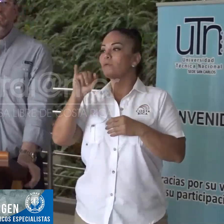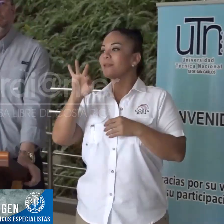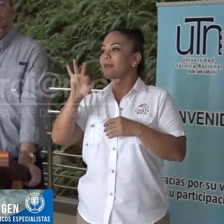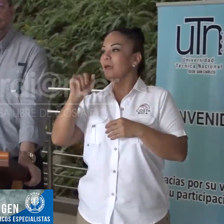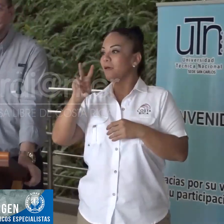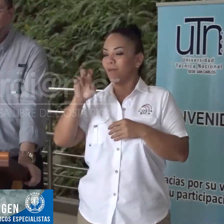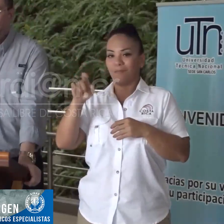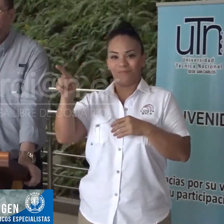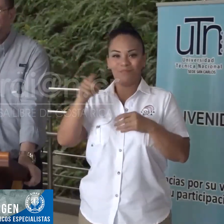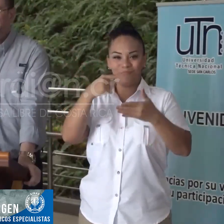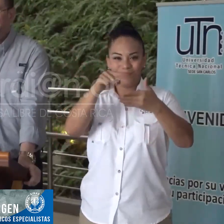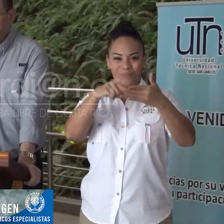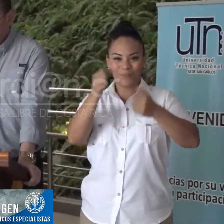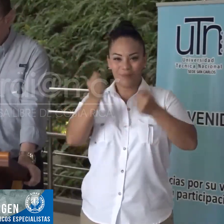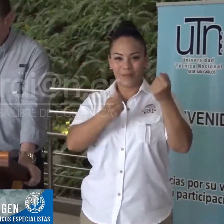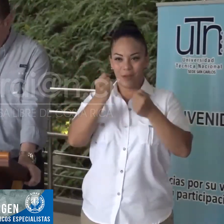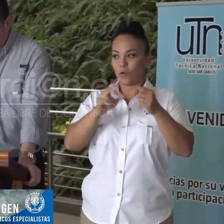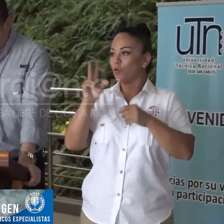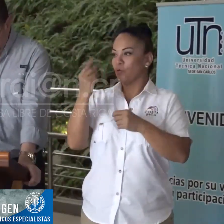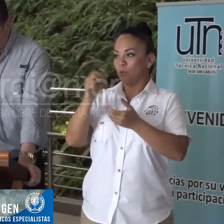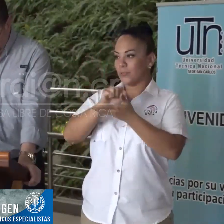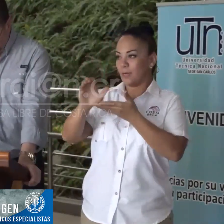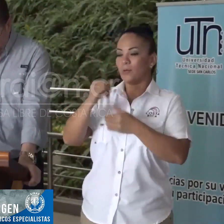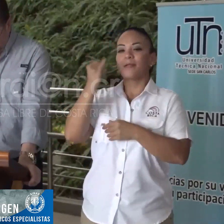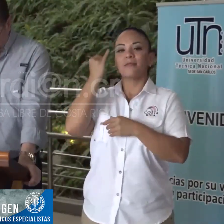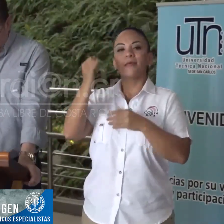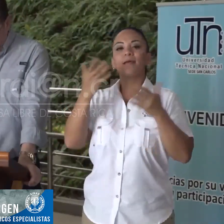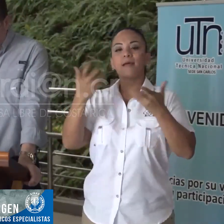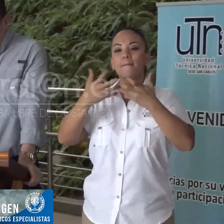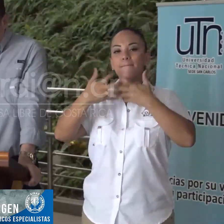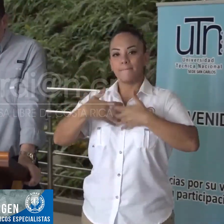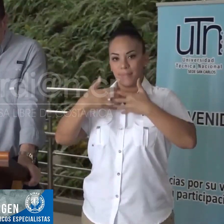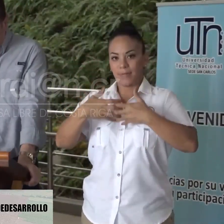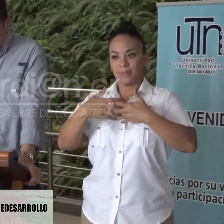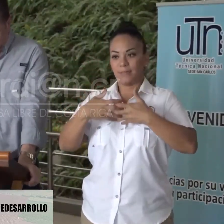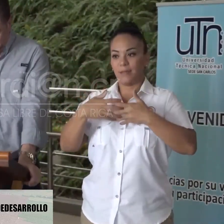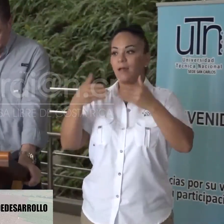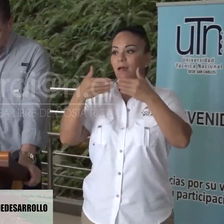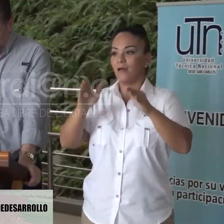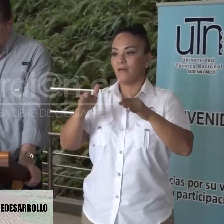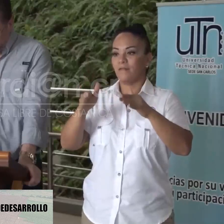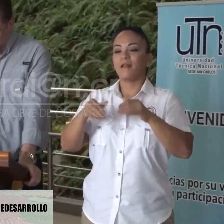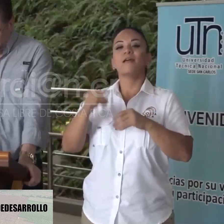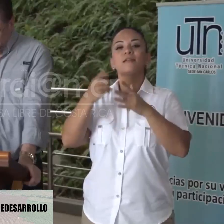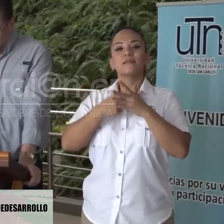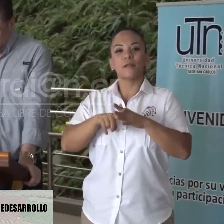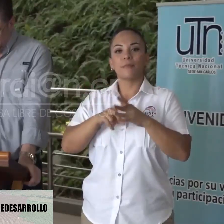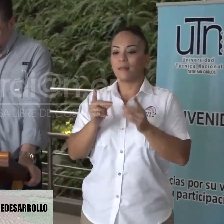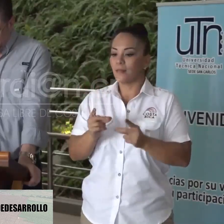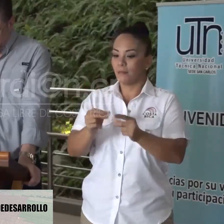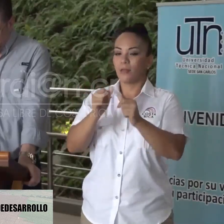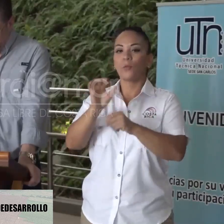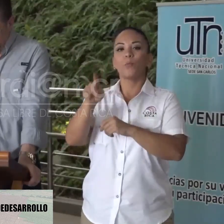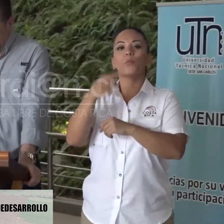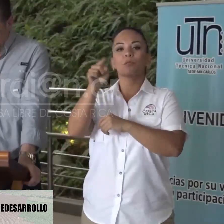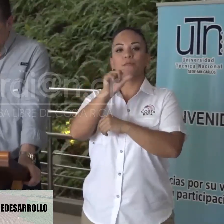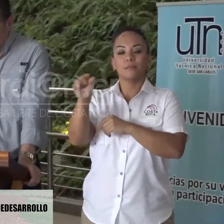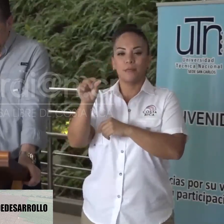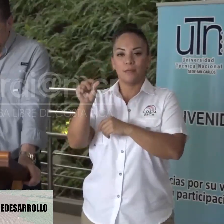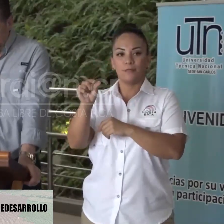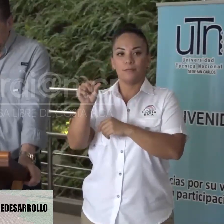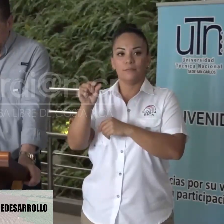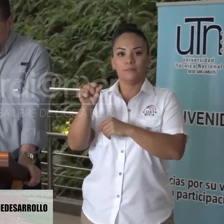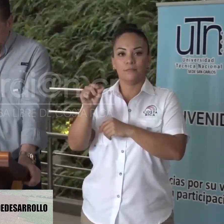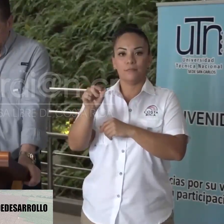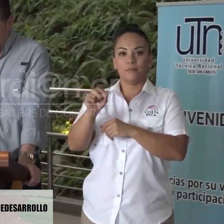tal vez en general, no solo San Carlos, la intención es que la empresa abra inicialmente y casi que de inmediato la próxima semana 4 o